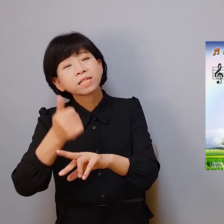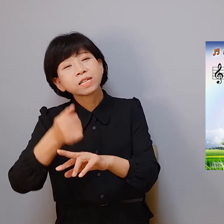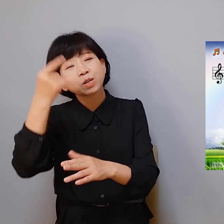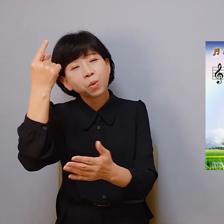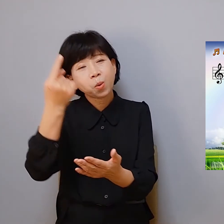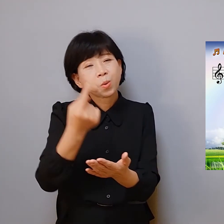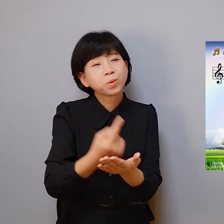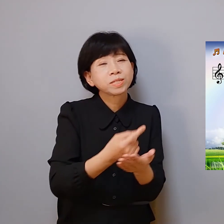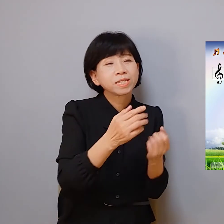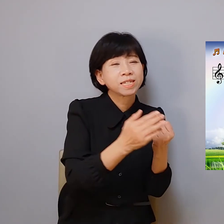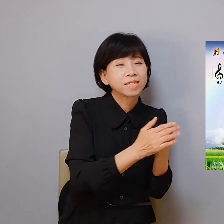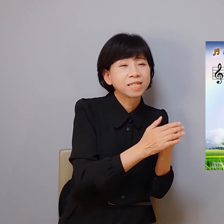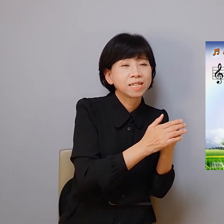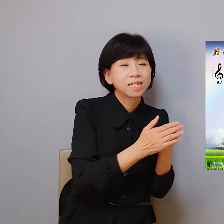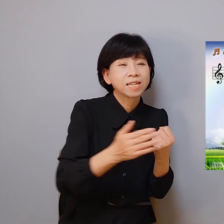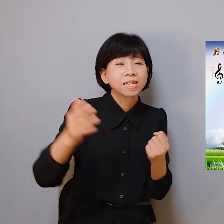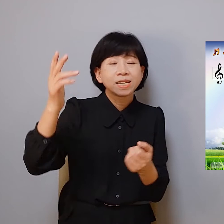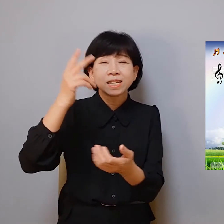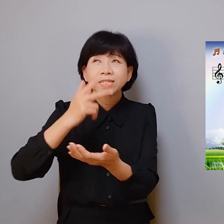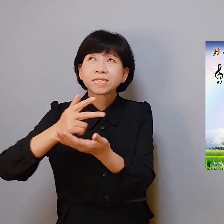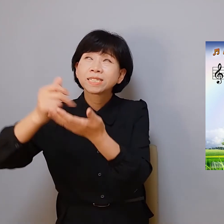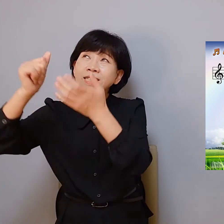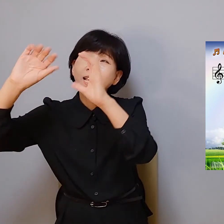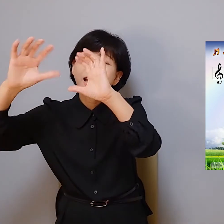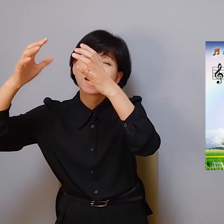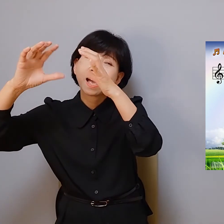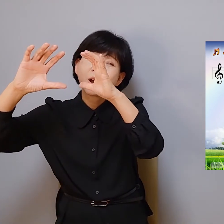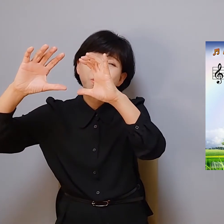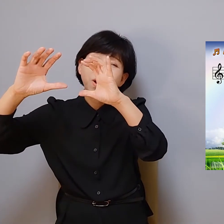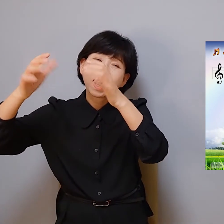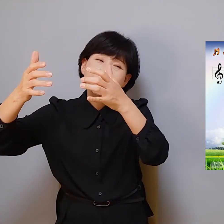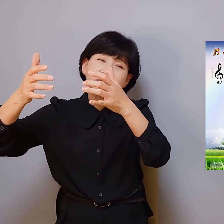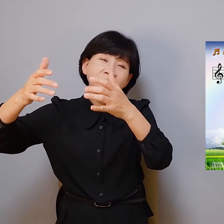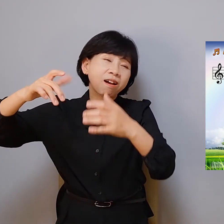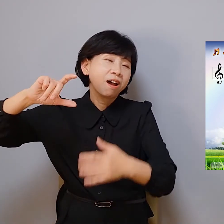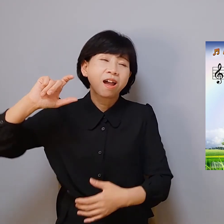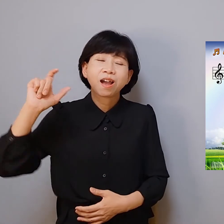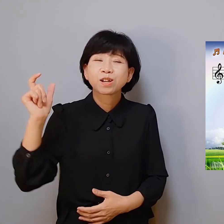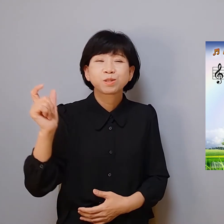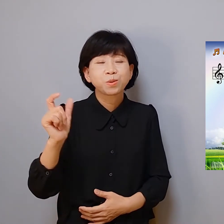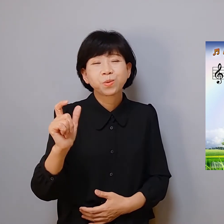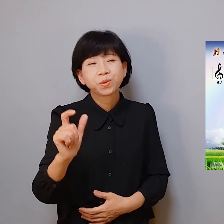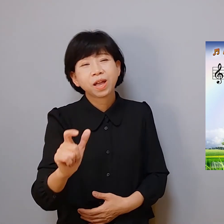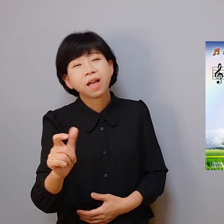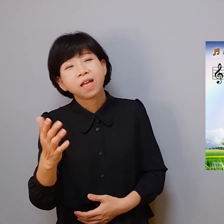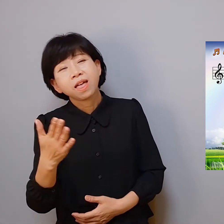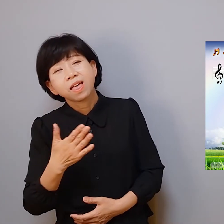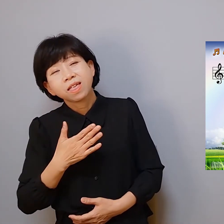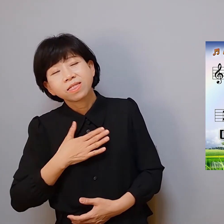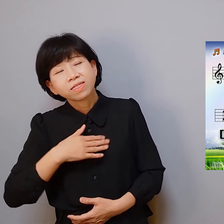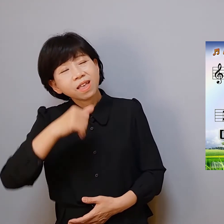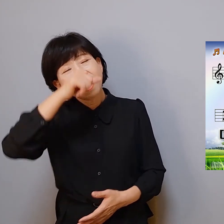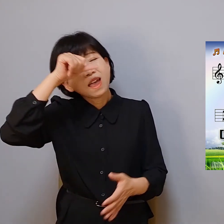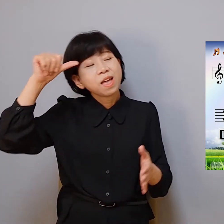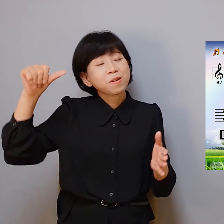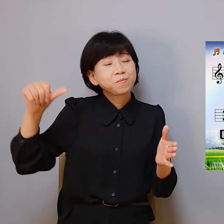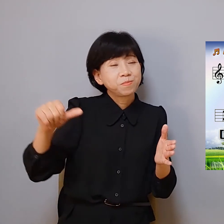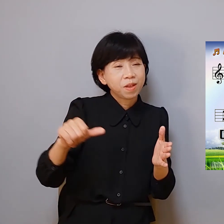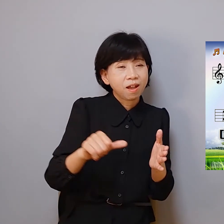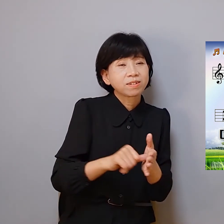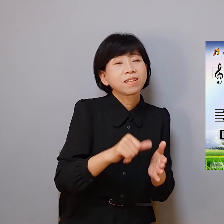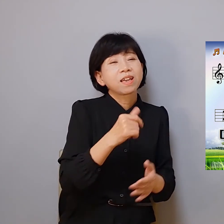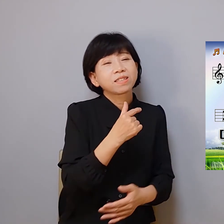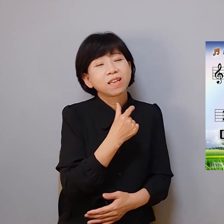평화의 왕이 오시니 그 우리 다 일어나시겠습니다. 내 평생의 소원,